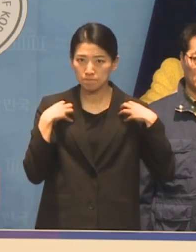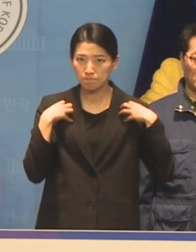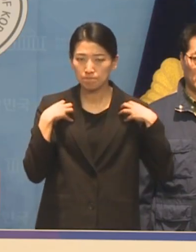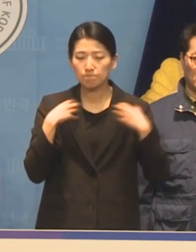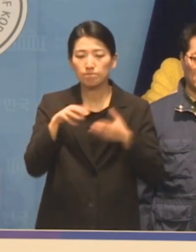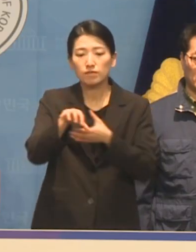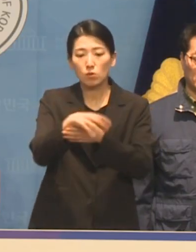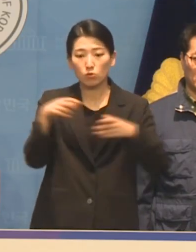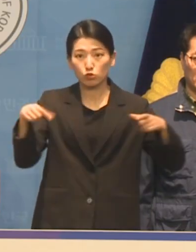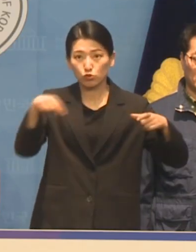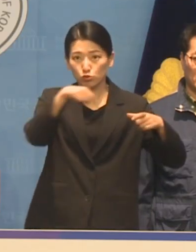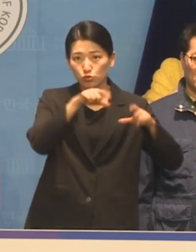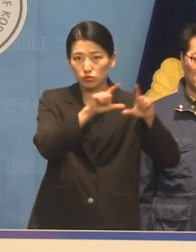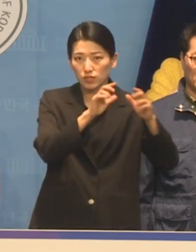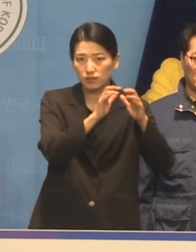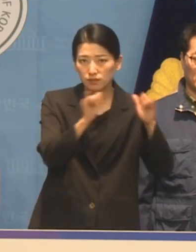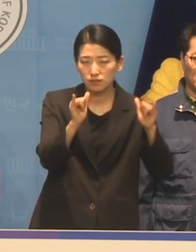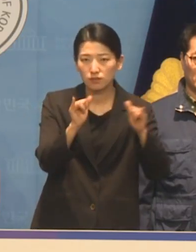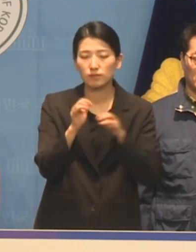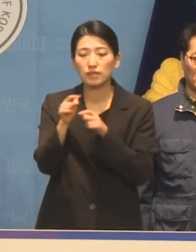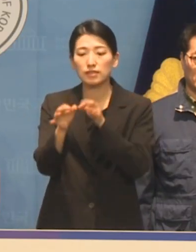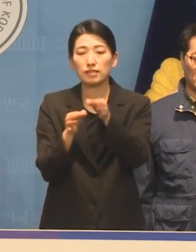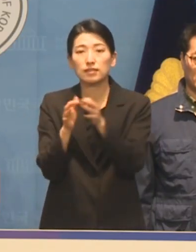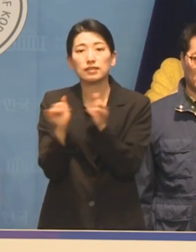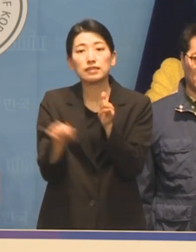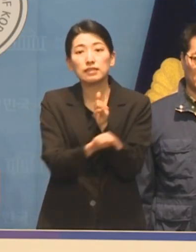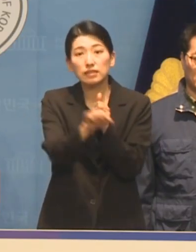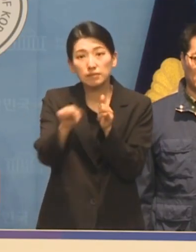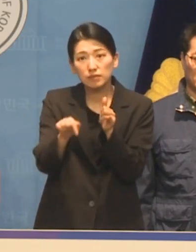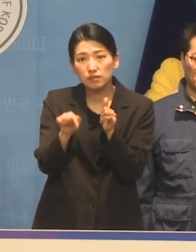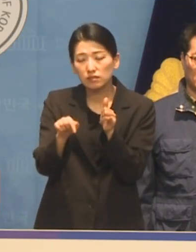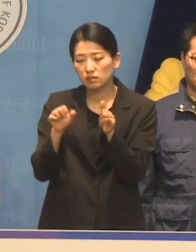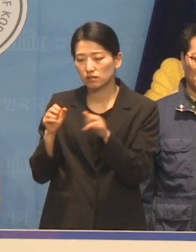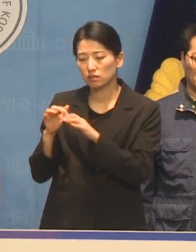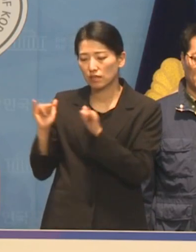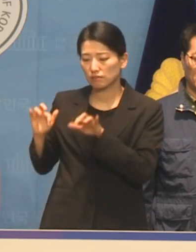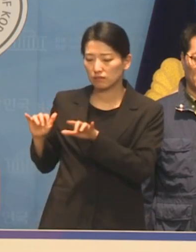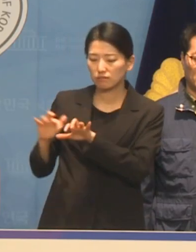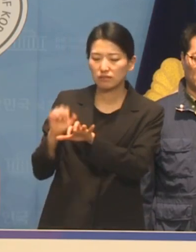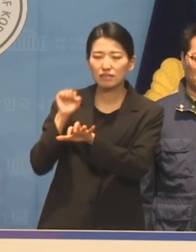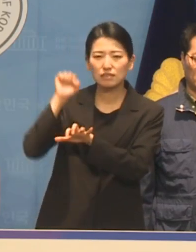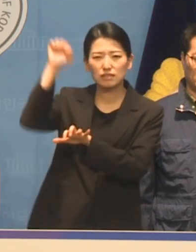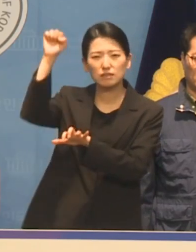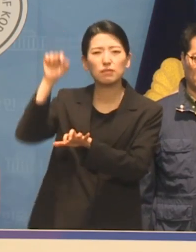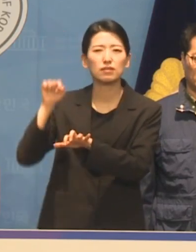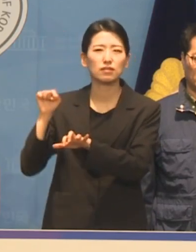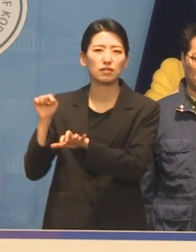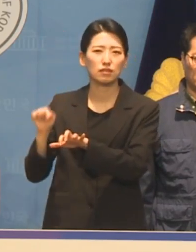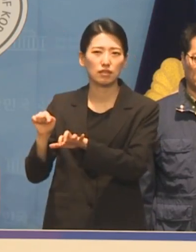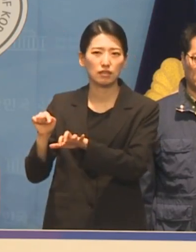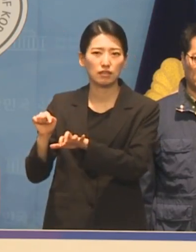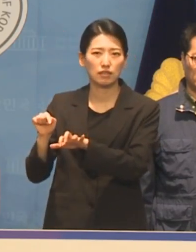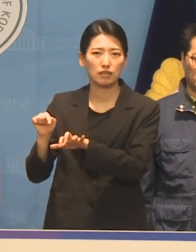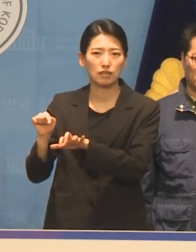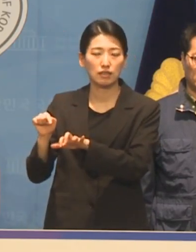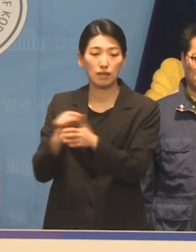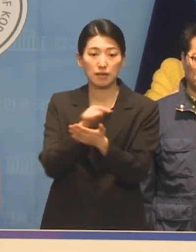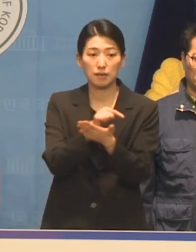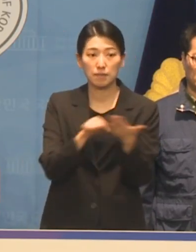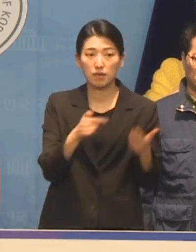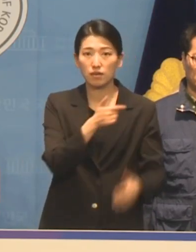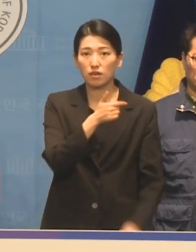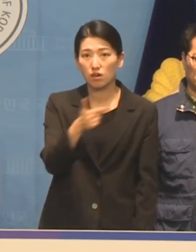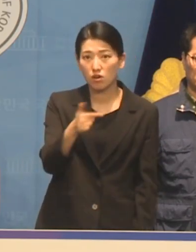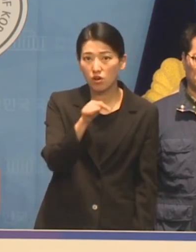종로구의 상인들과 주민들이 집회 시위에 대응하기 위한 공권력의 행사로 인해